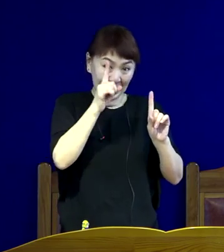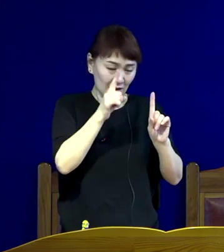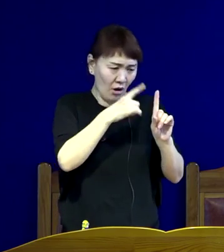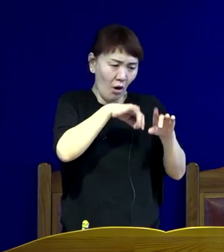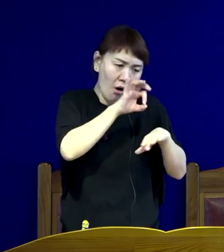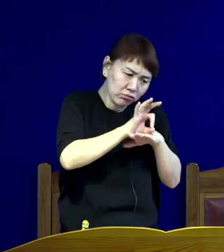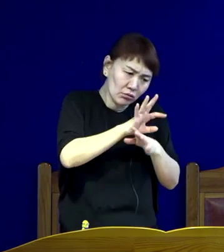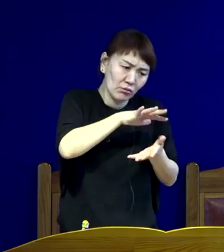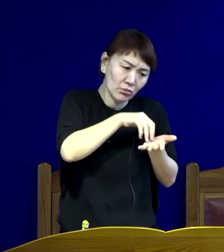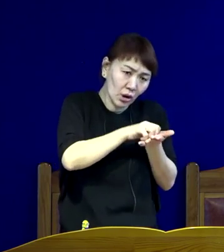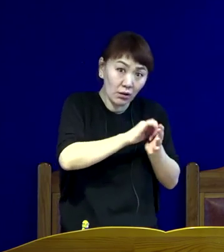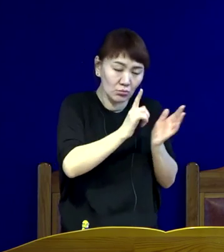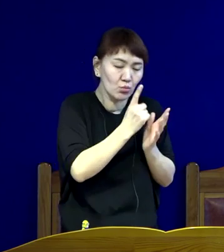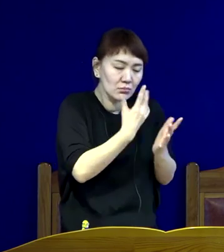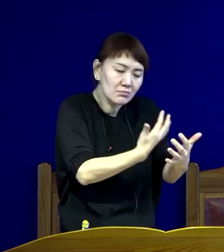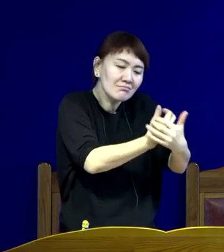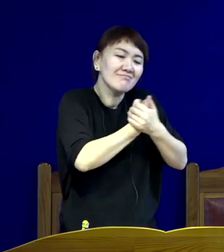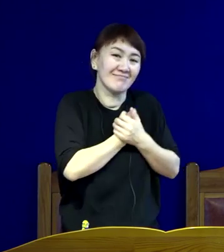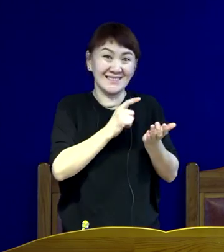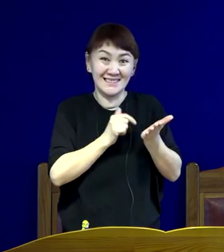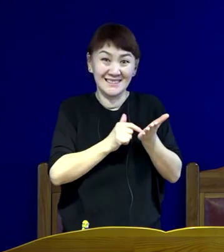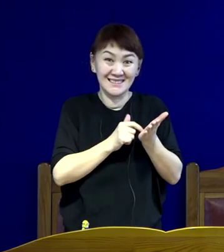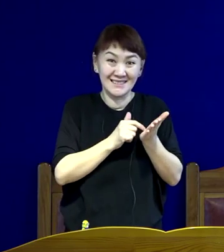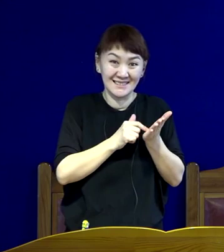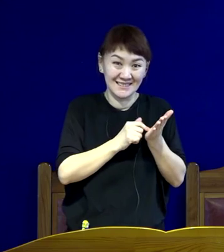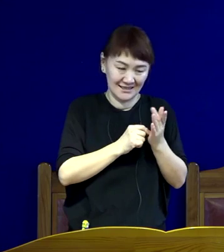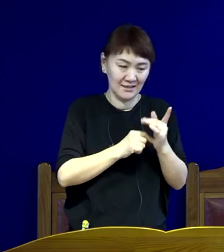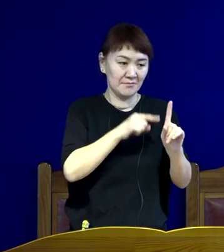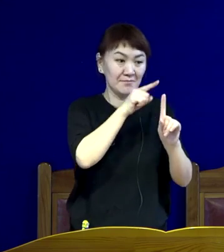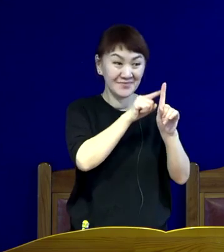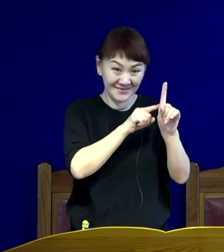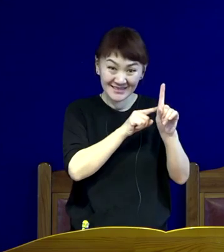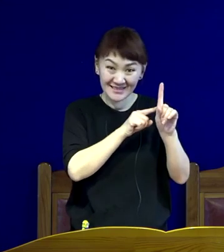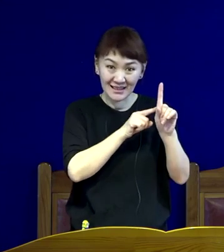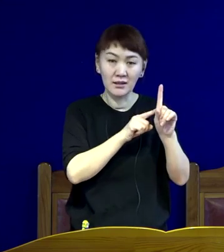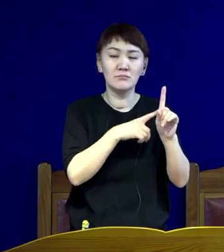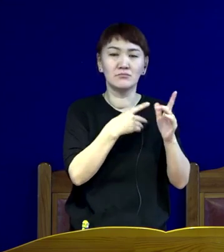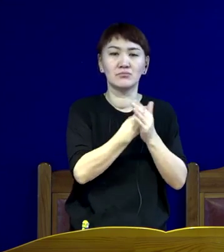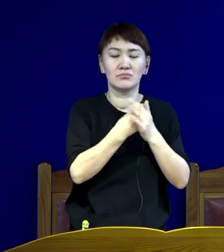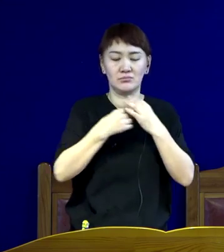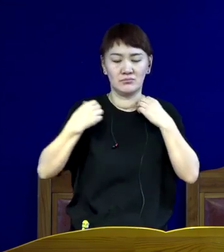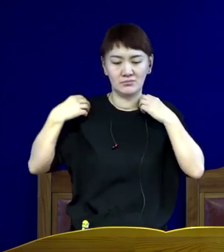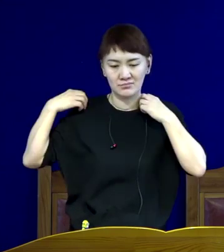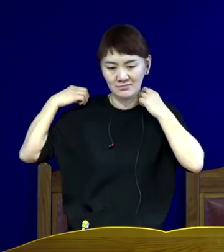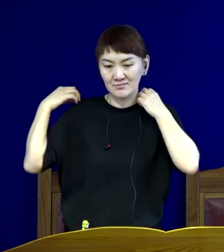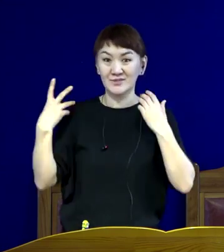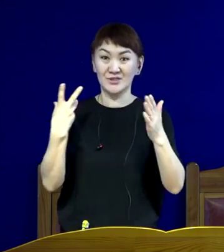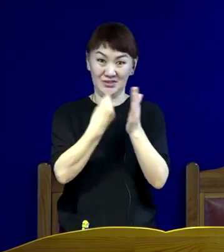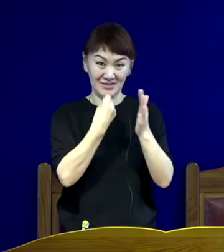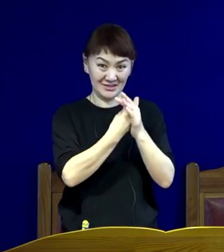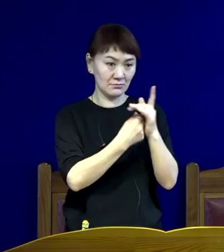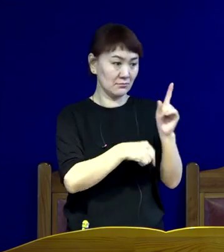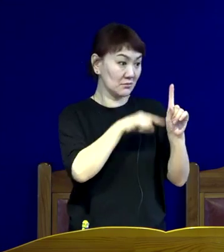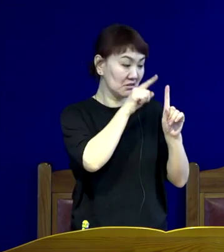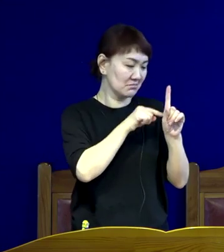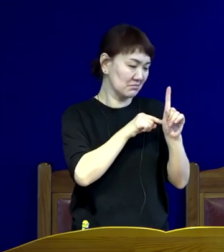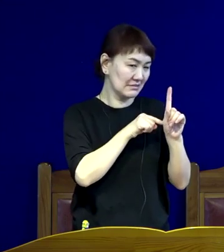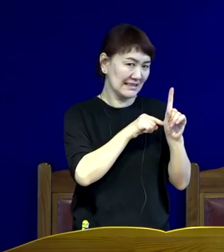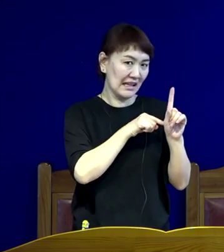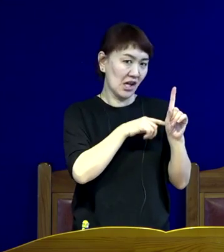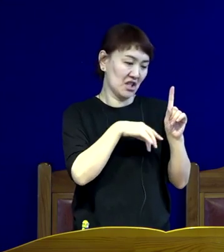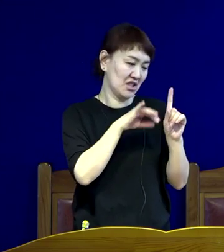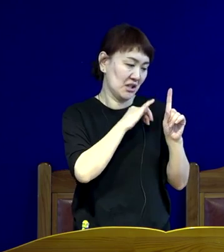Тэгээ өөрчлөгддөгтөө үнэхээр гой өөрчлөгддөг хэрэгтэй. Энэ нь буруудах юм бол гэр бүлд аюул